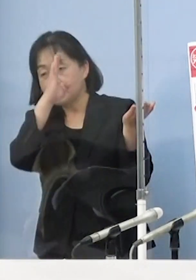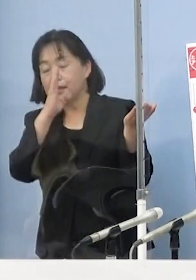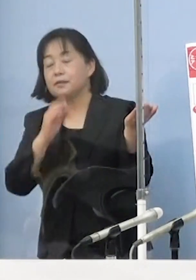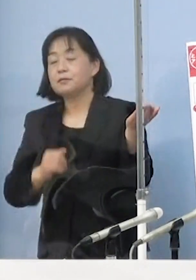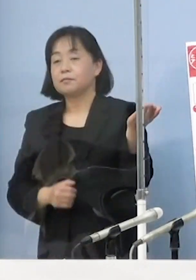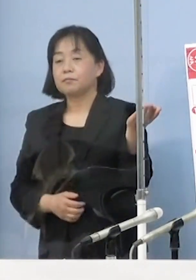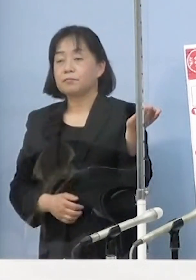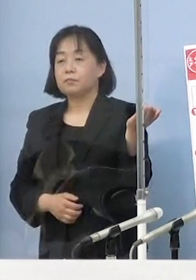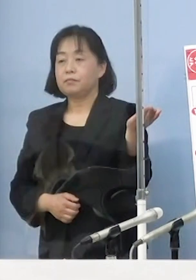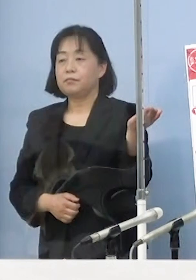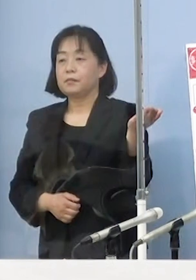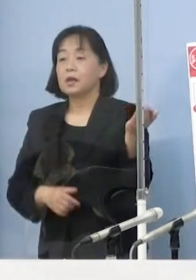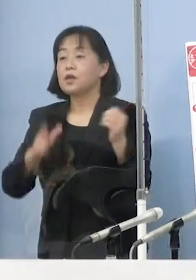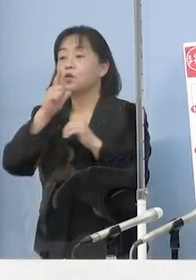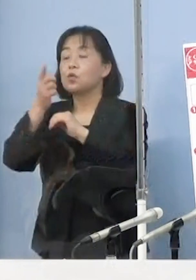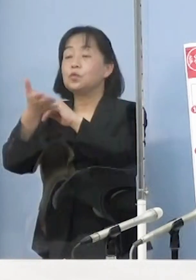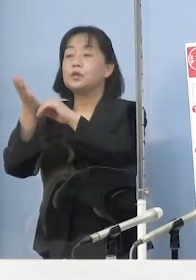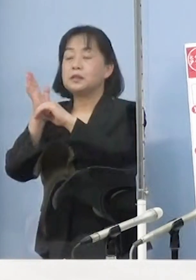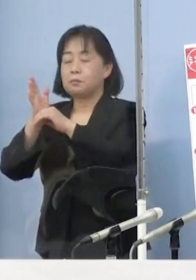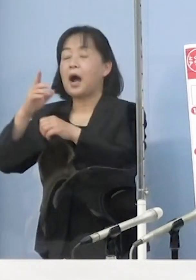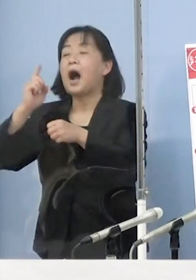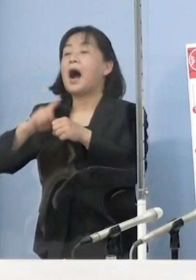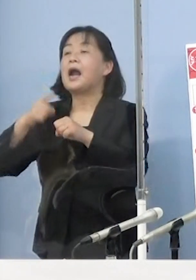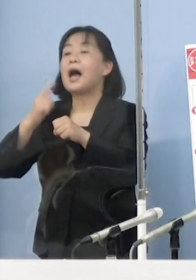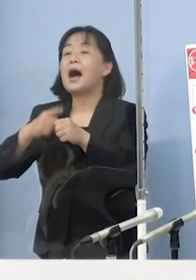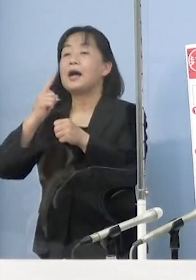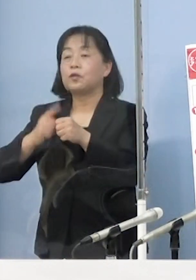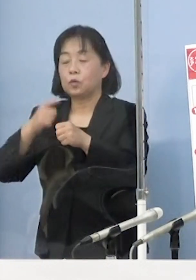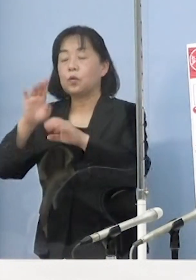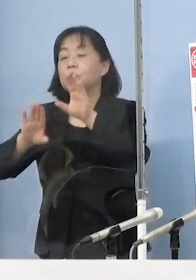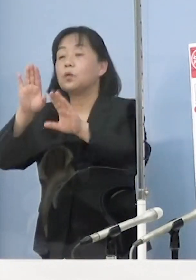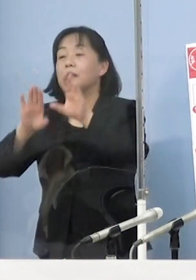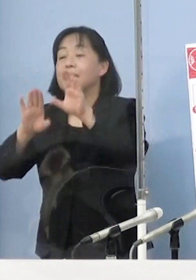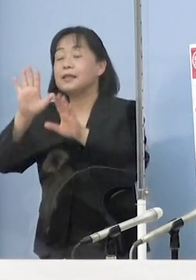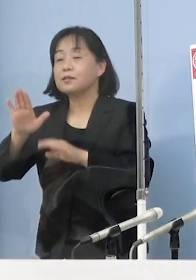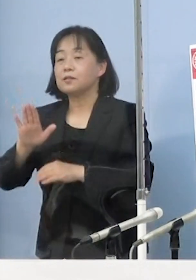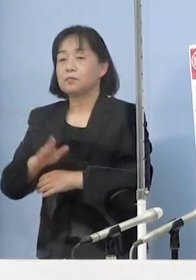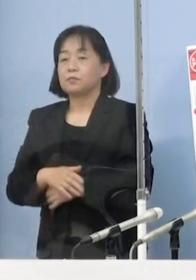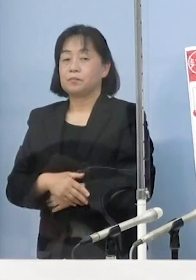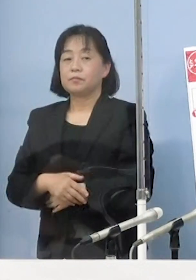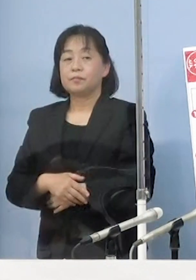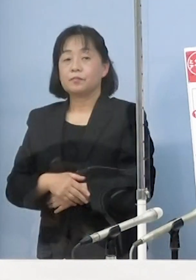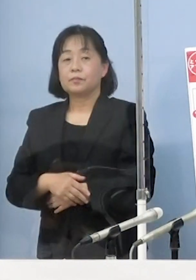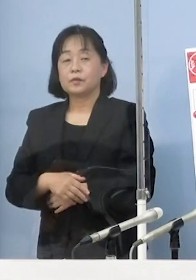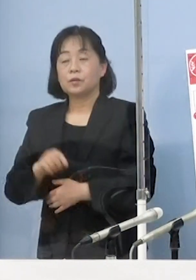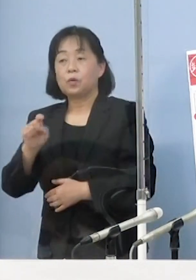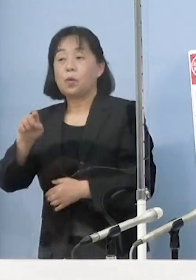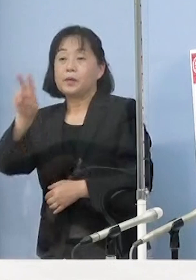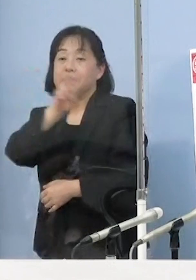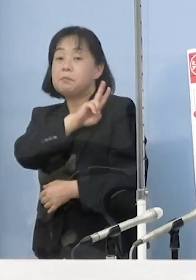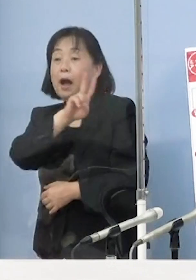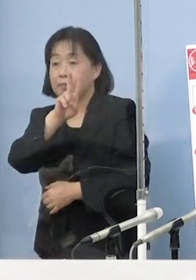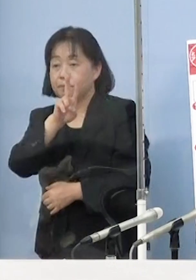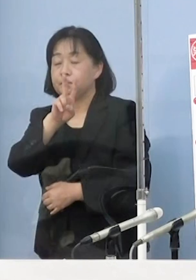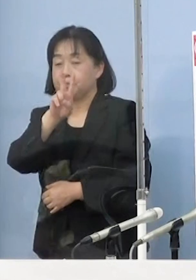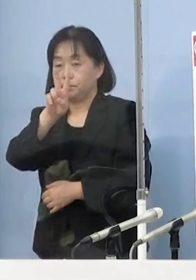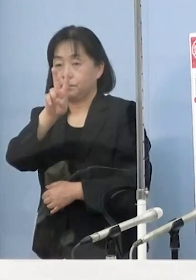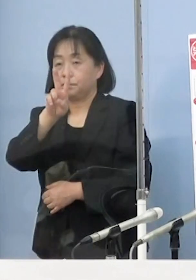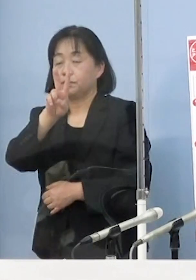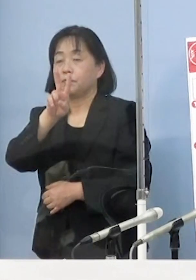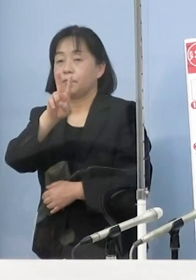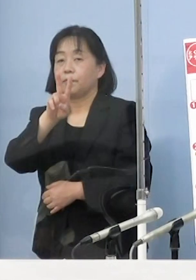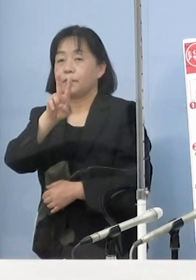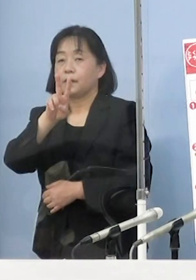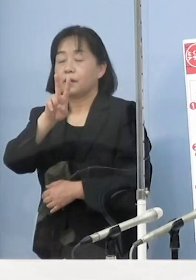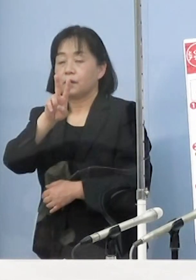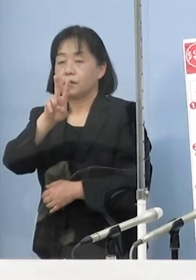して、この徳島アラートの様子でありますが、特にこの2のところですね、それぞれ